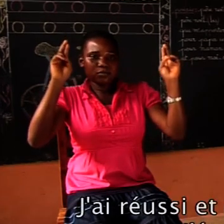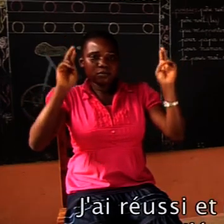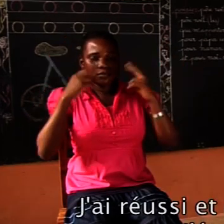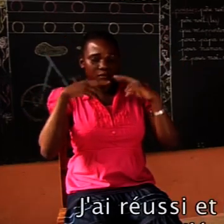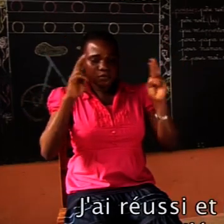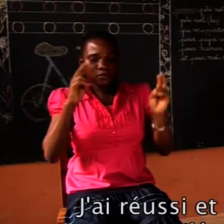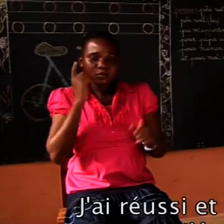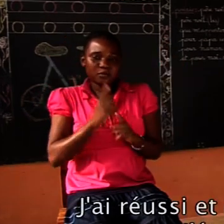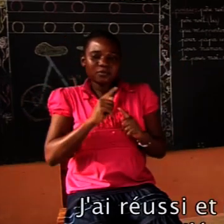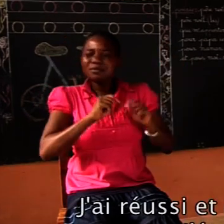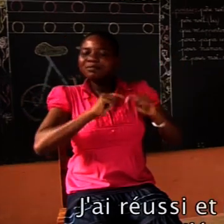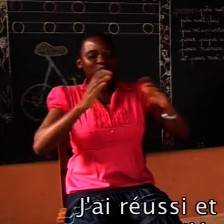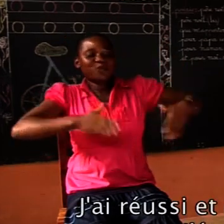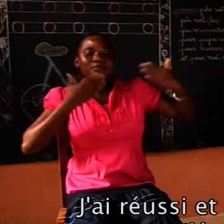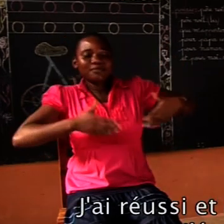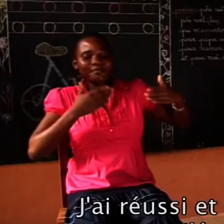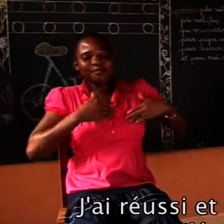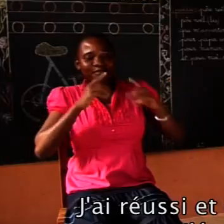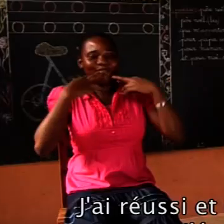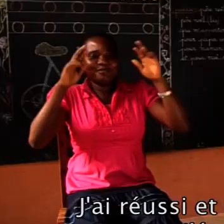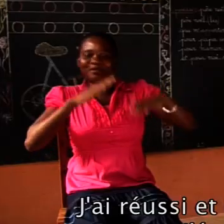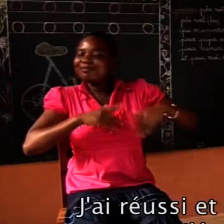au CEP. J'étais très contente.